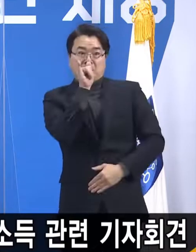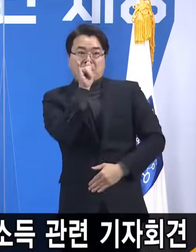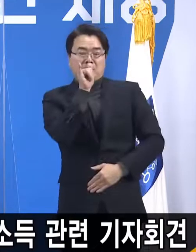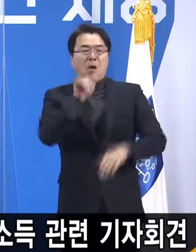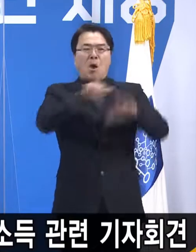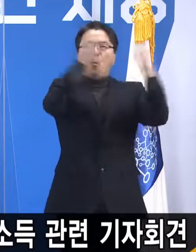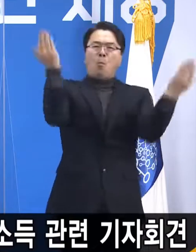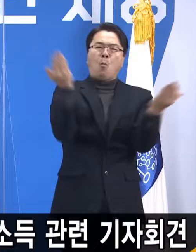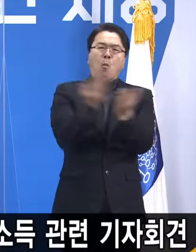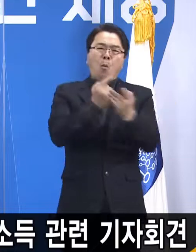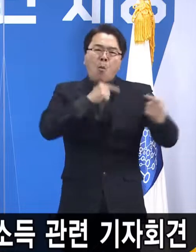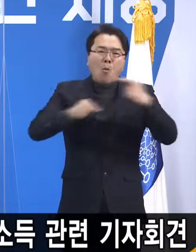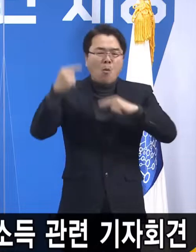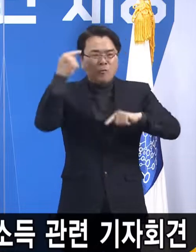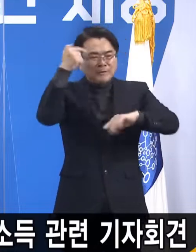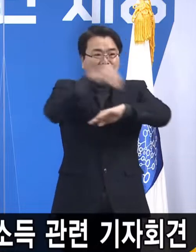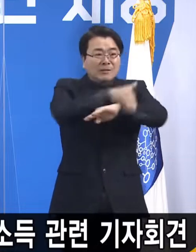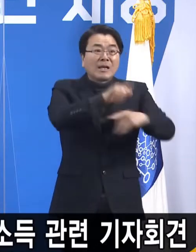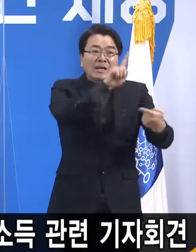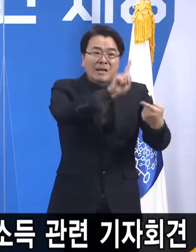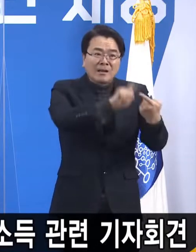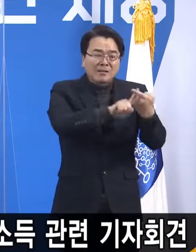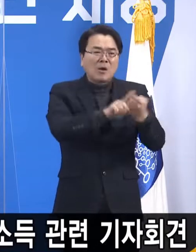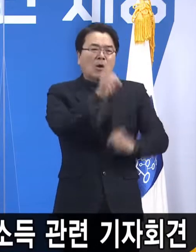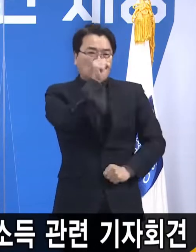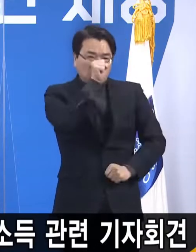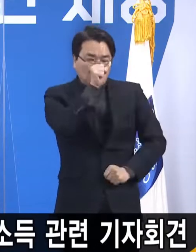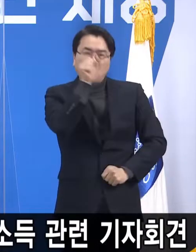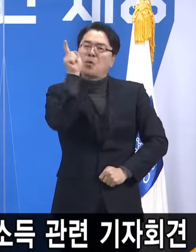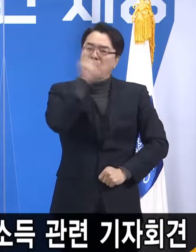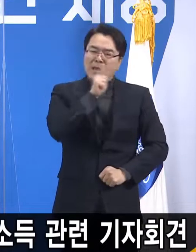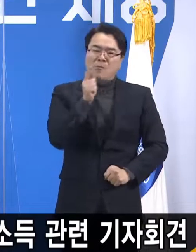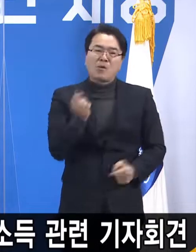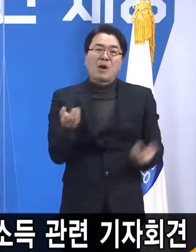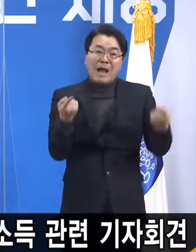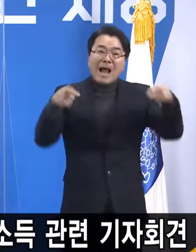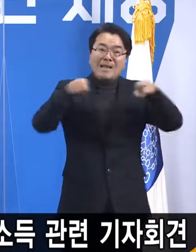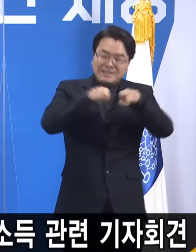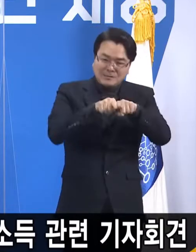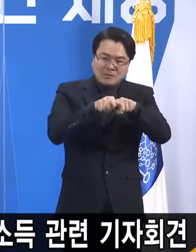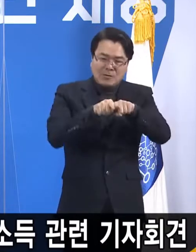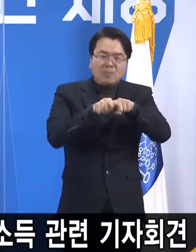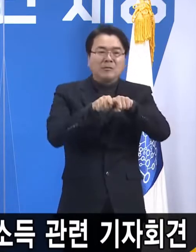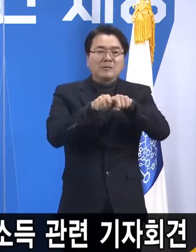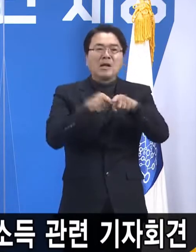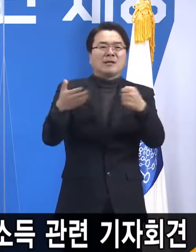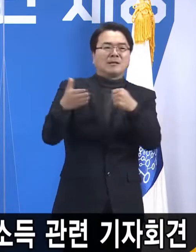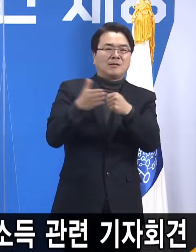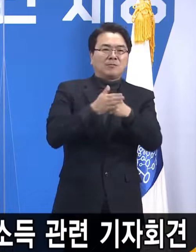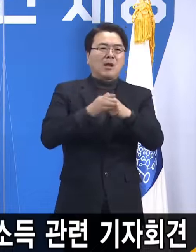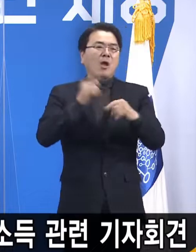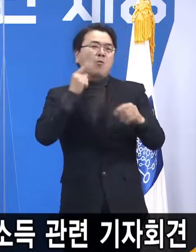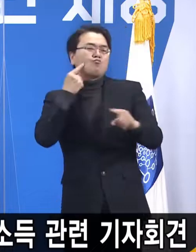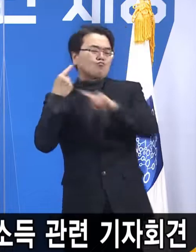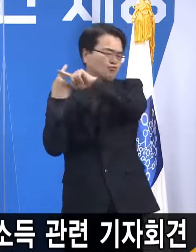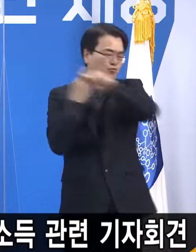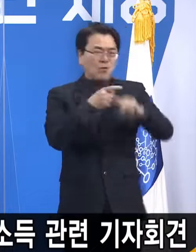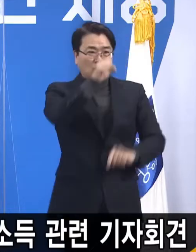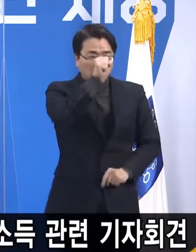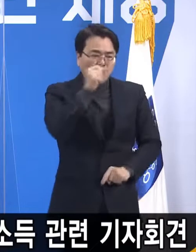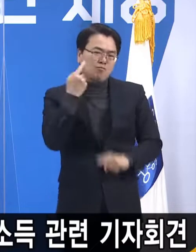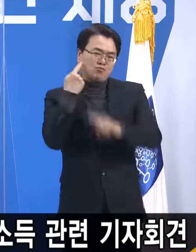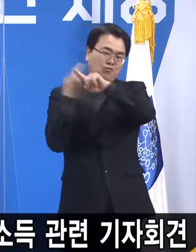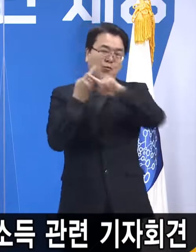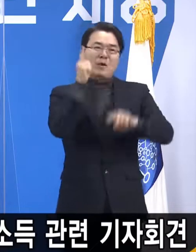모든 정책은 장단점과 찬반이 있게 마련이므로 어떤 정책은 절대적으로 옳고 어떤